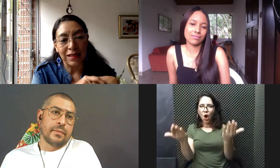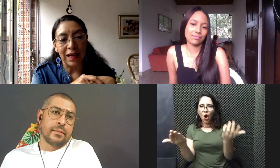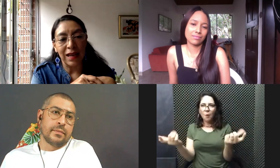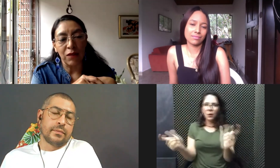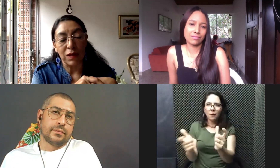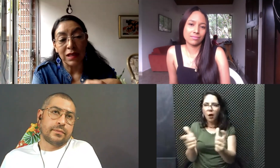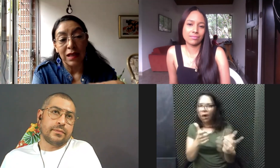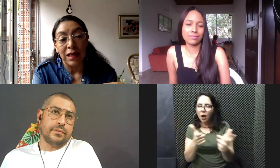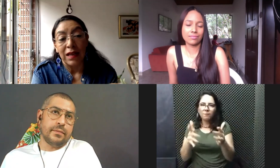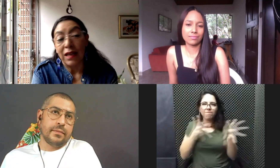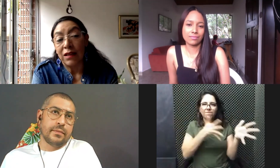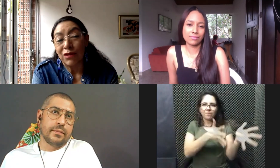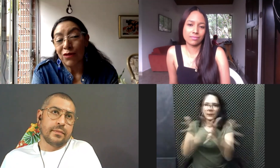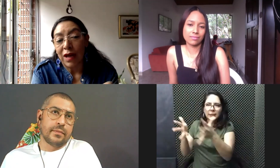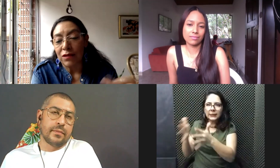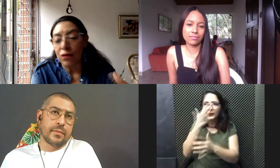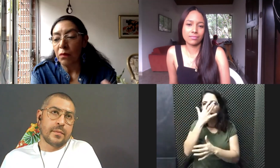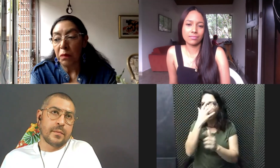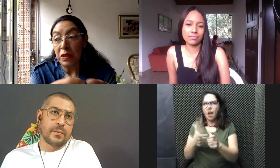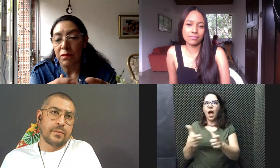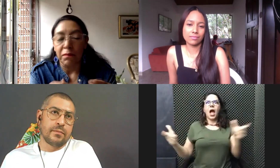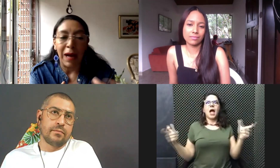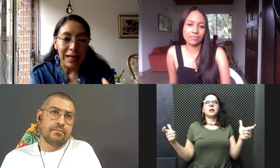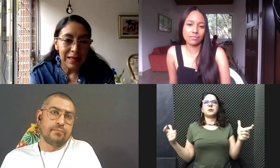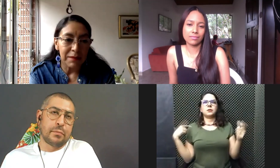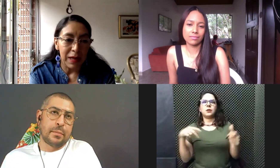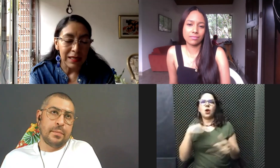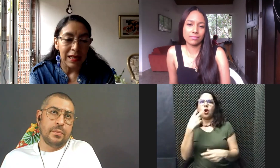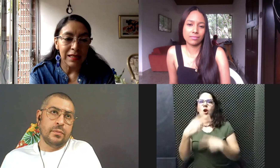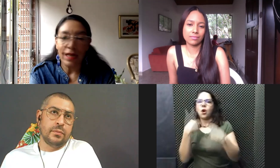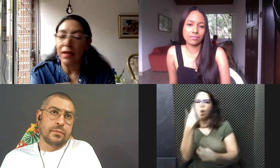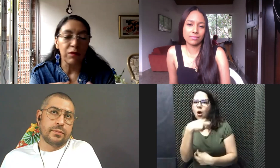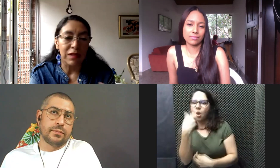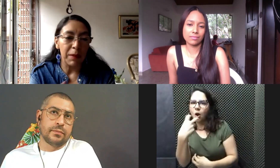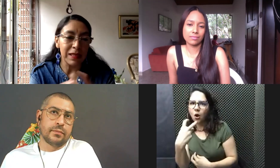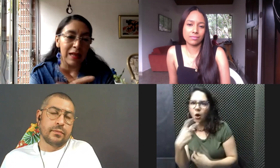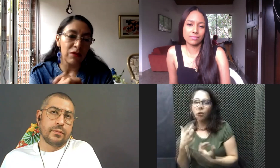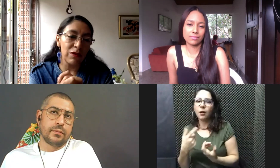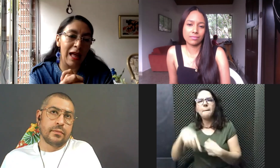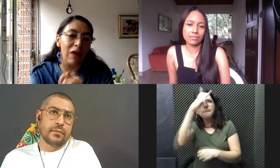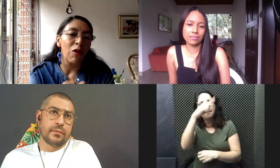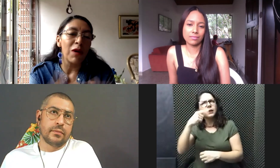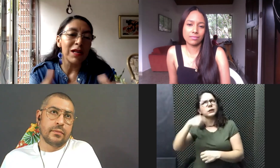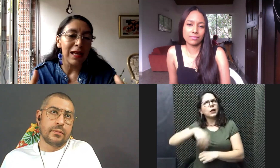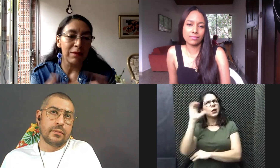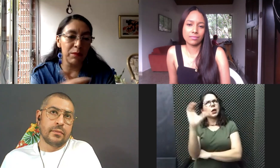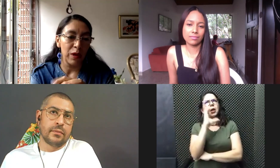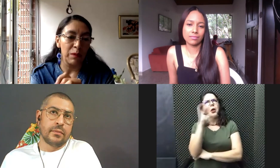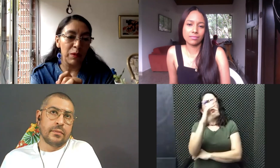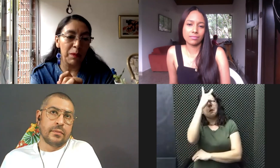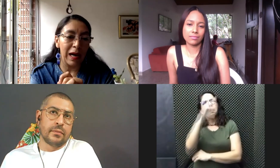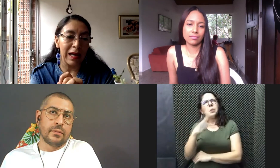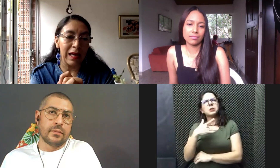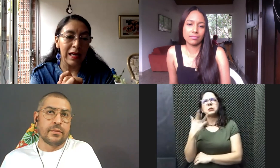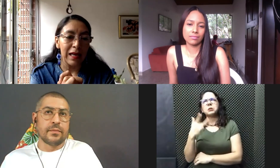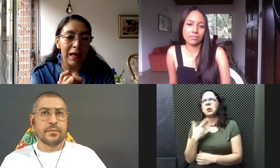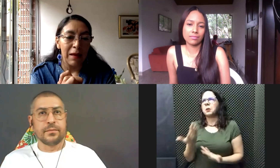enseñanza de esas lenguas. En nuestro caso, pues pareciera ser que no está pasando nada. ¿Cómo hacer, por